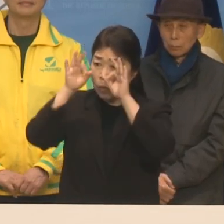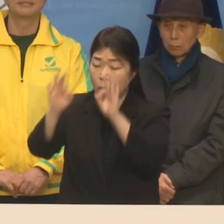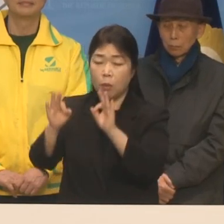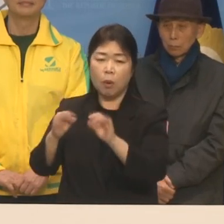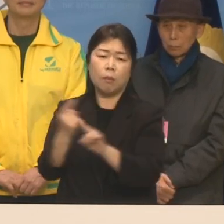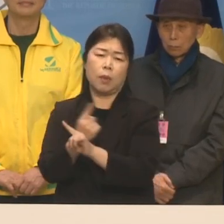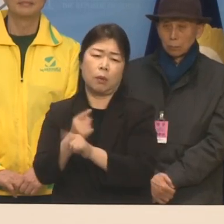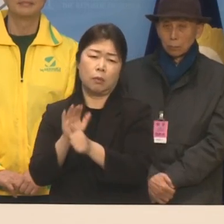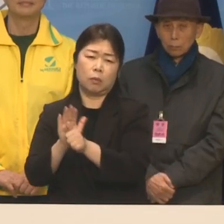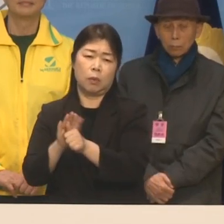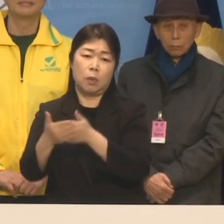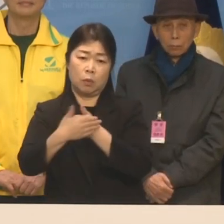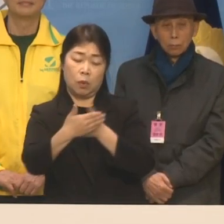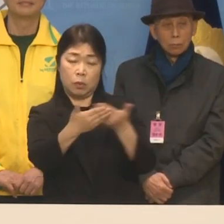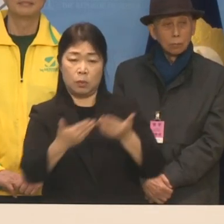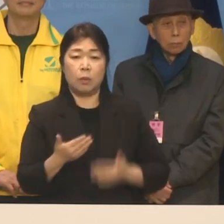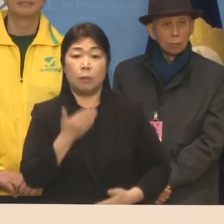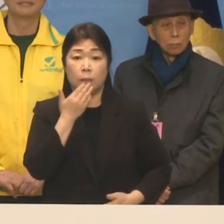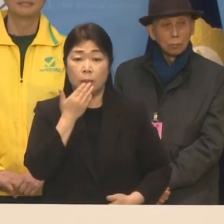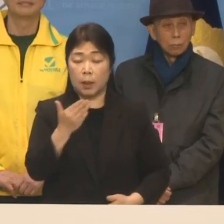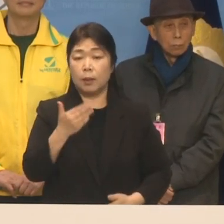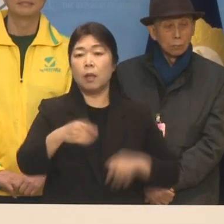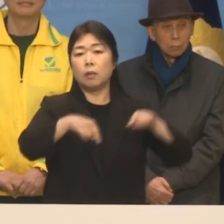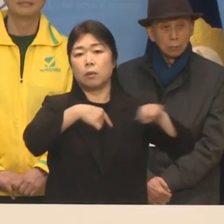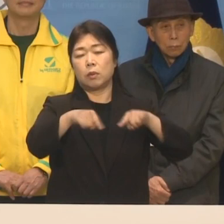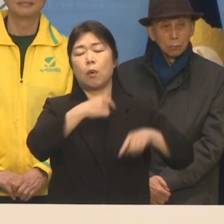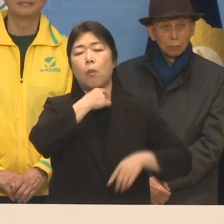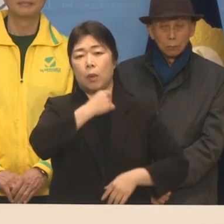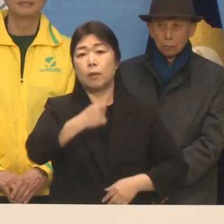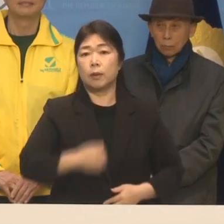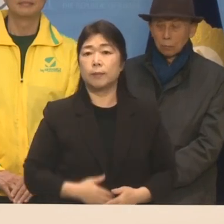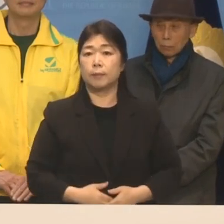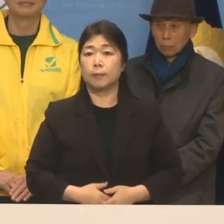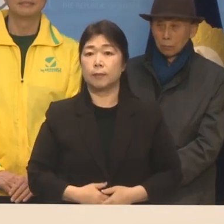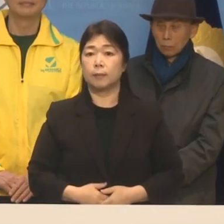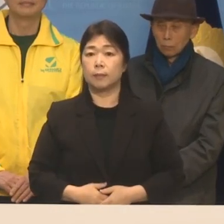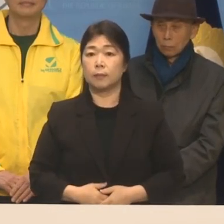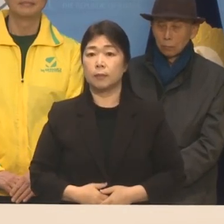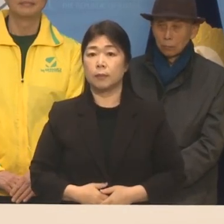바꿀 그런 정치를 갈망하는 것입니다.